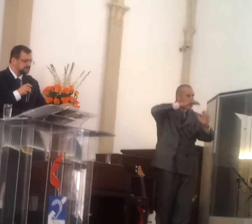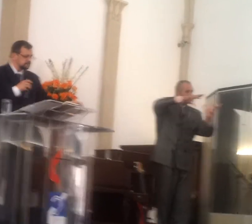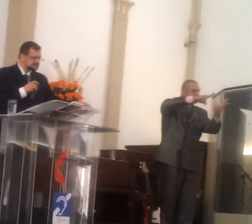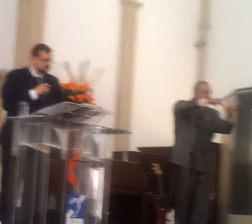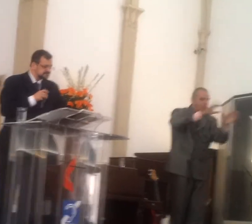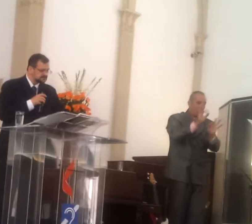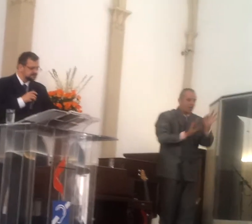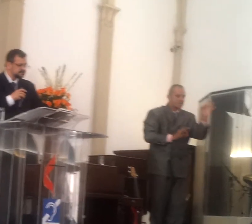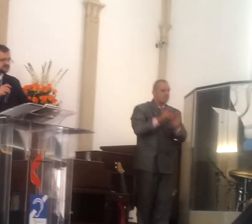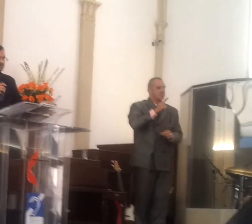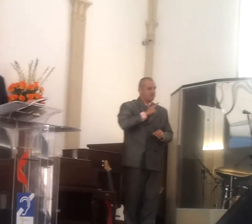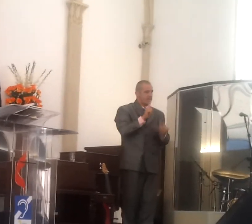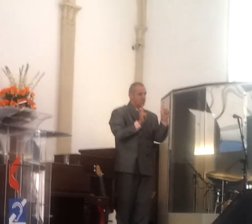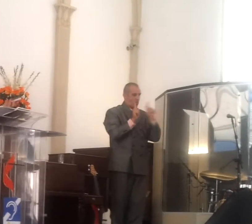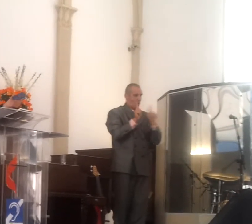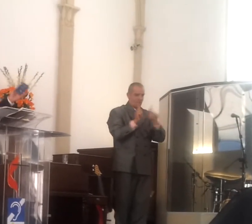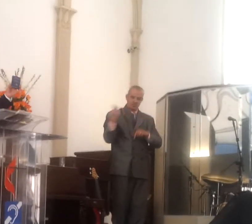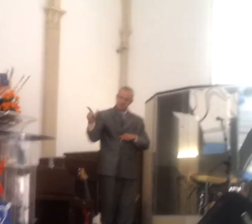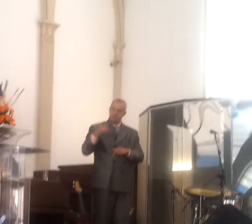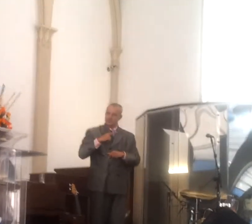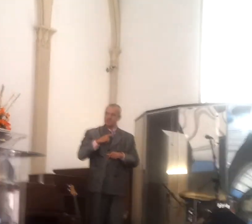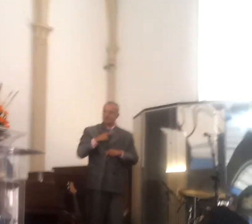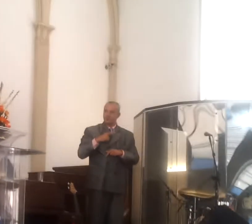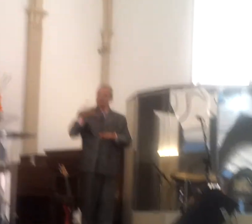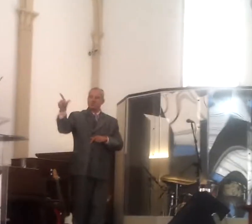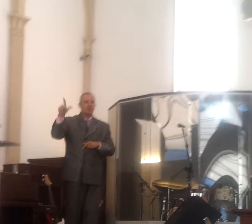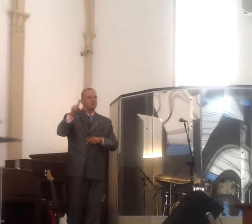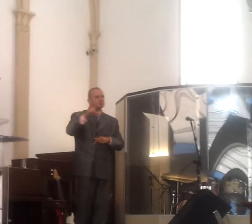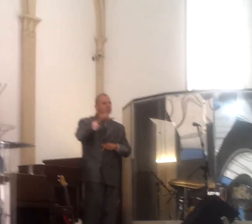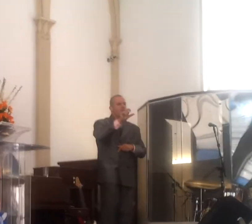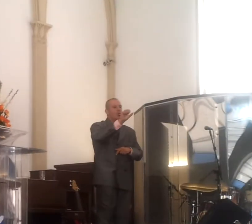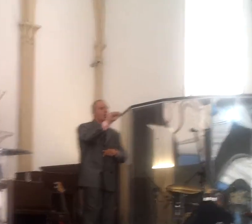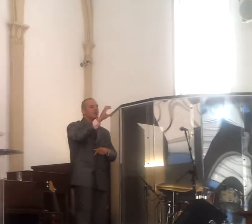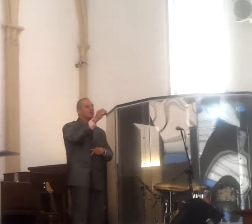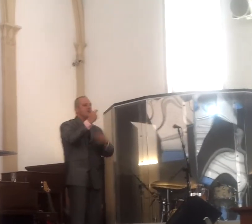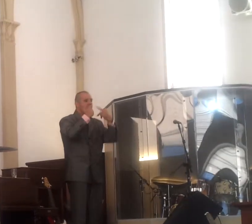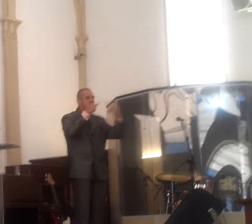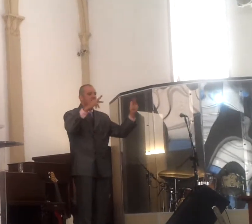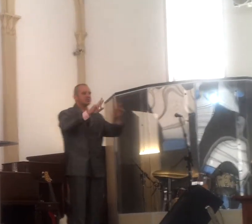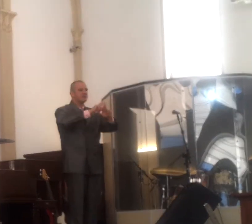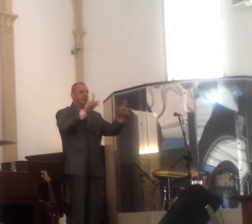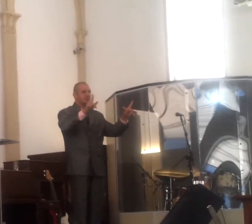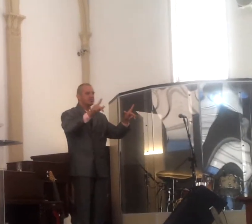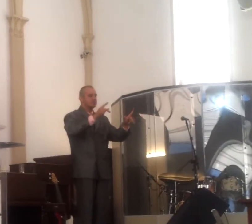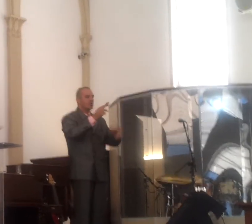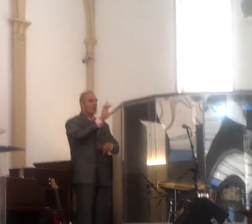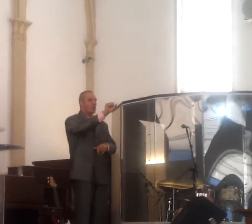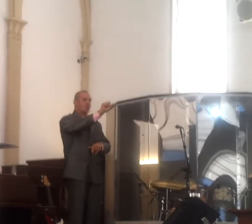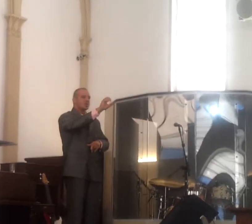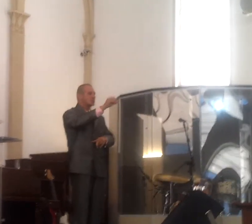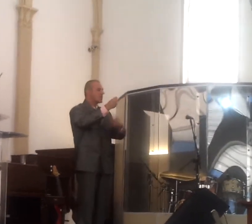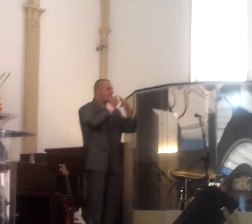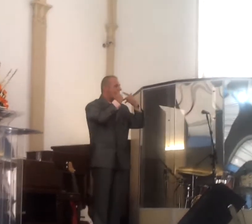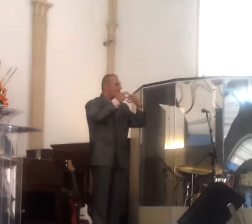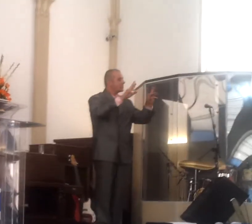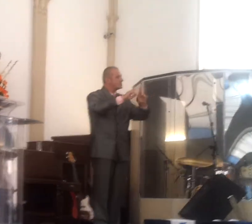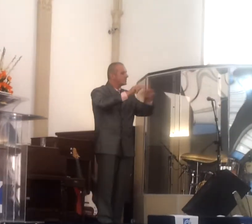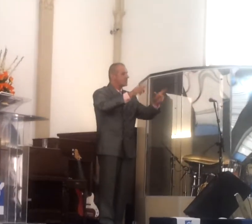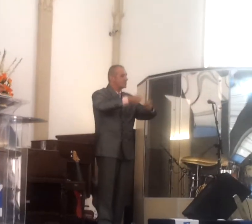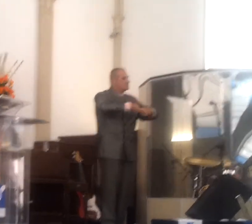Nós imprimimos a santa e bendita palavra de Deus em mais de 80 idiomas. Nós já distribuímos ao longo desse mais